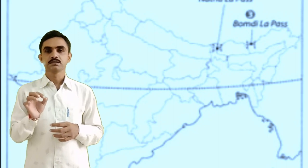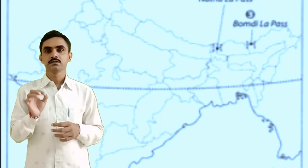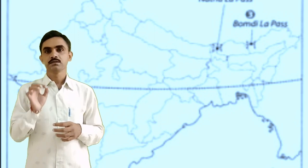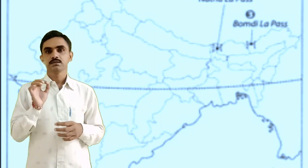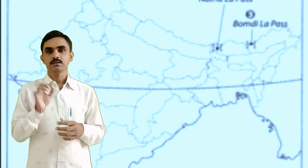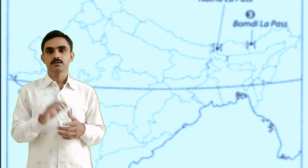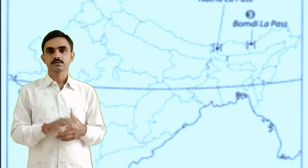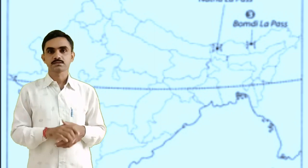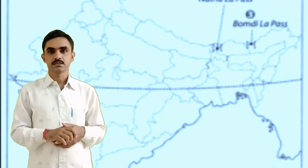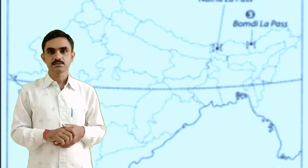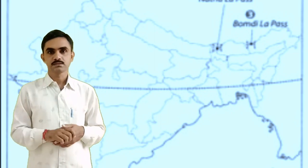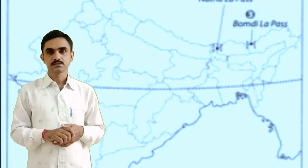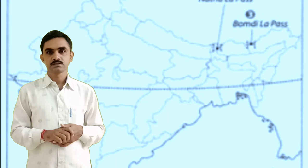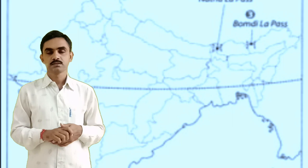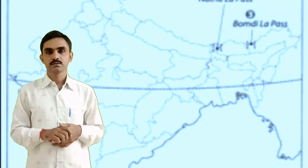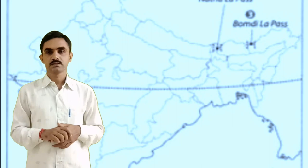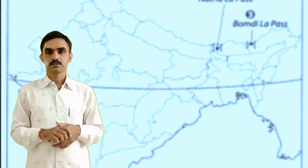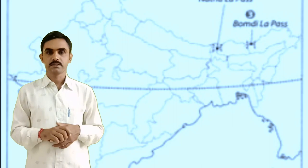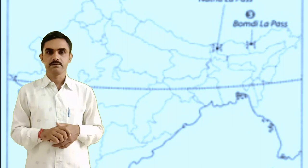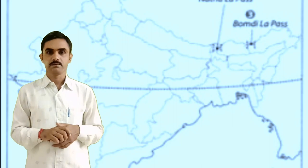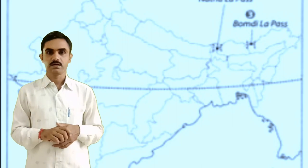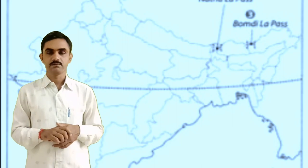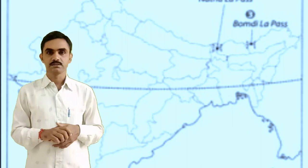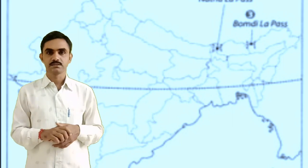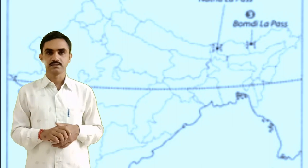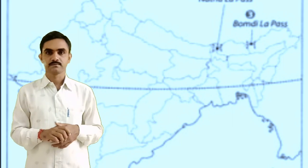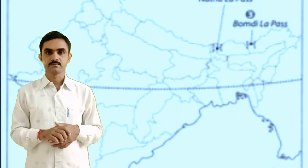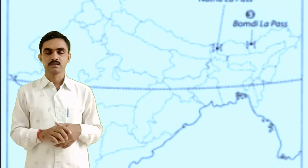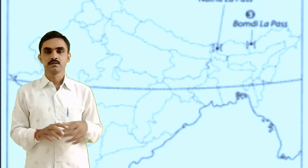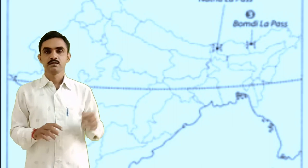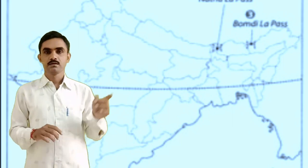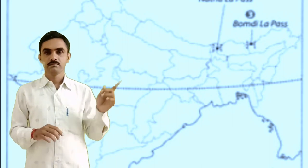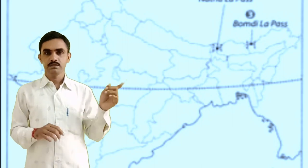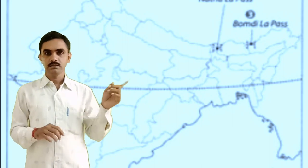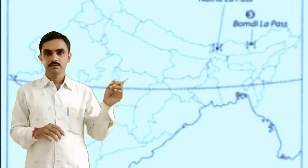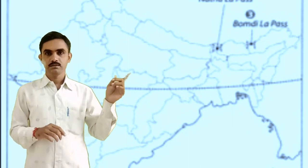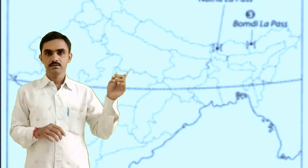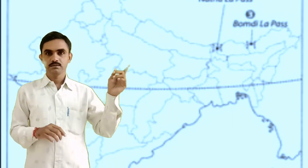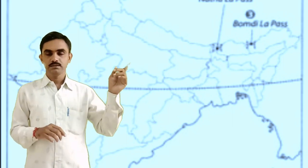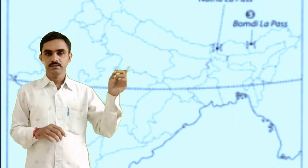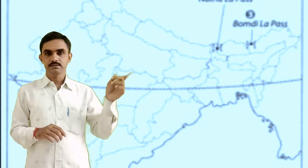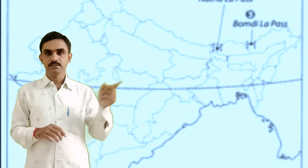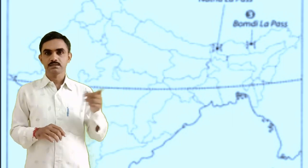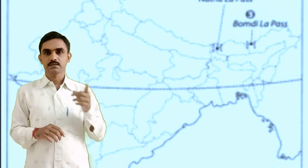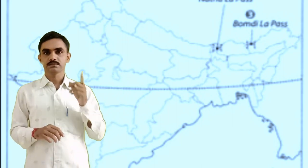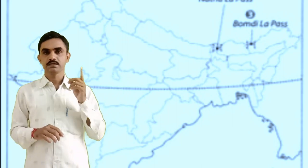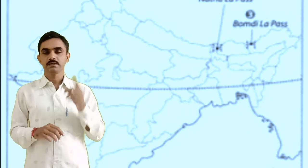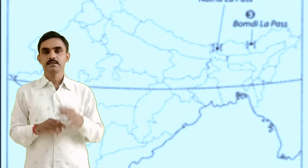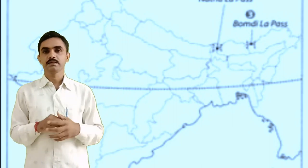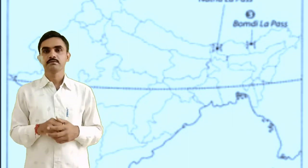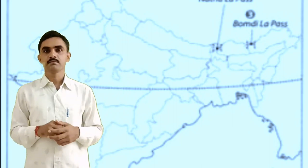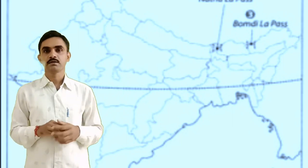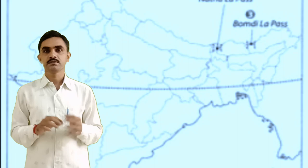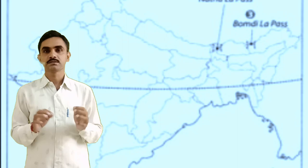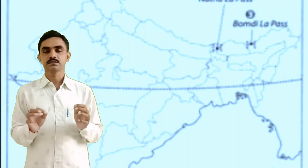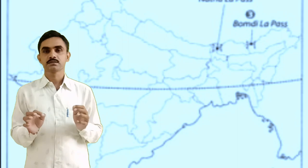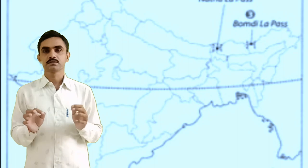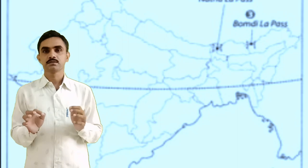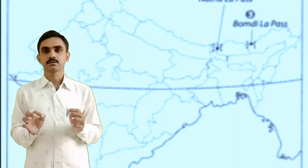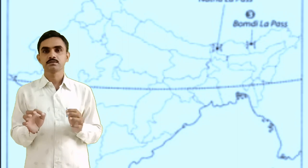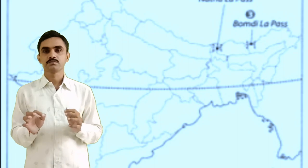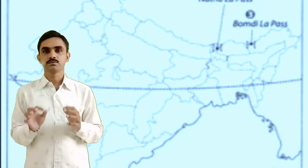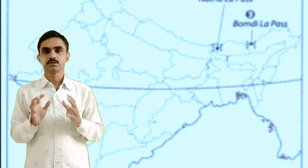23.30 અક્ષાંશ કહેવામાં આવે છે। હવે એ જે રેખા છે એને કહેવામાં આવે